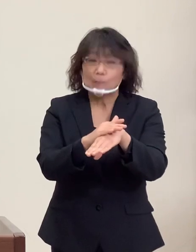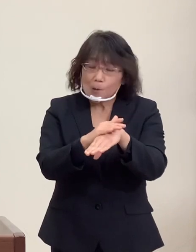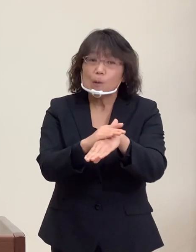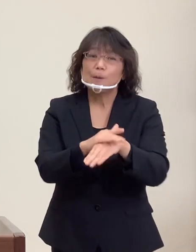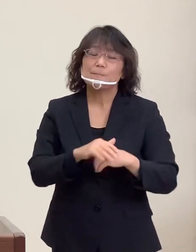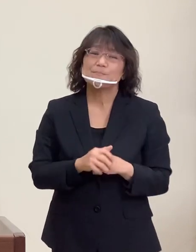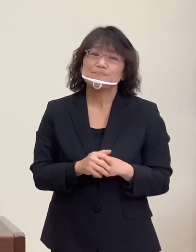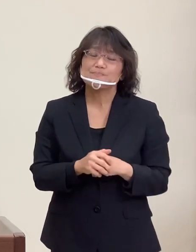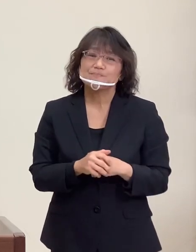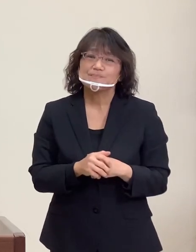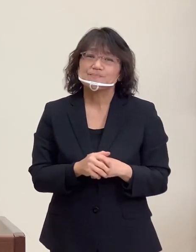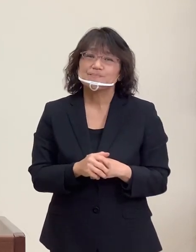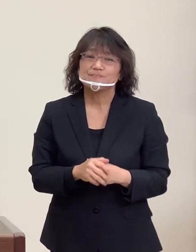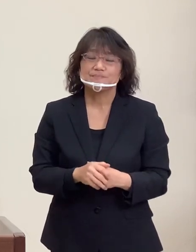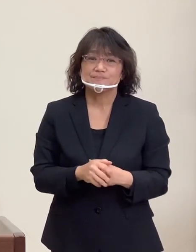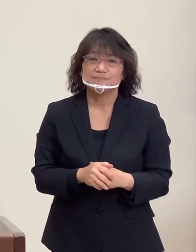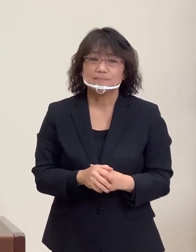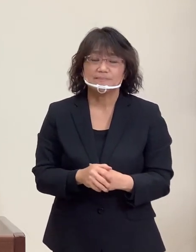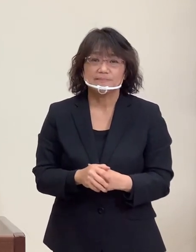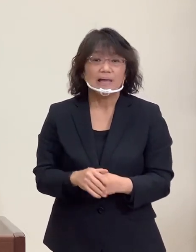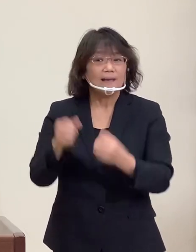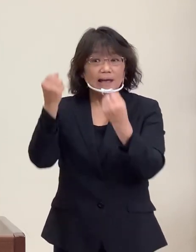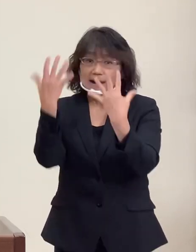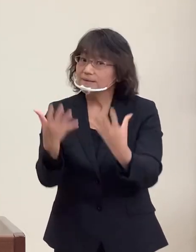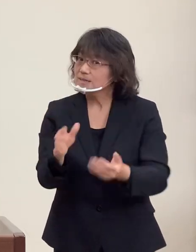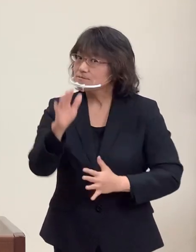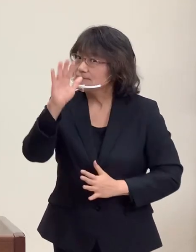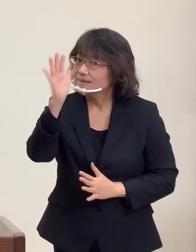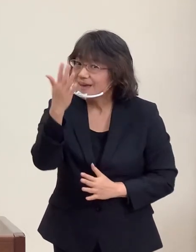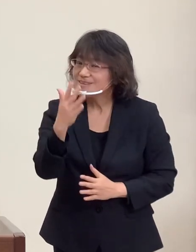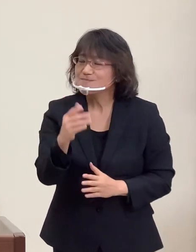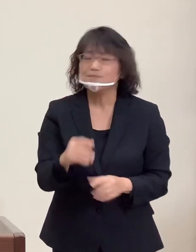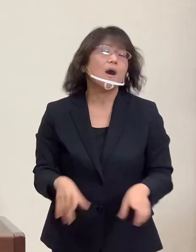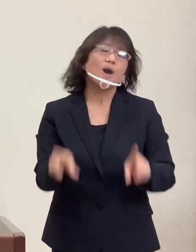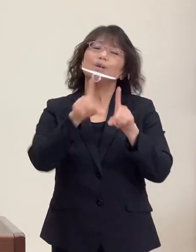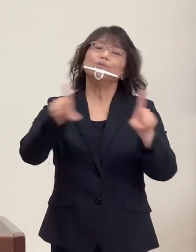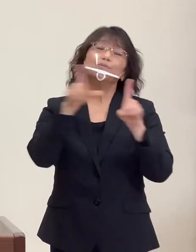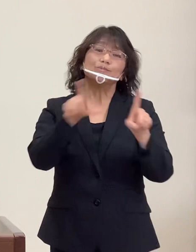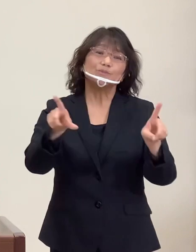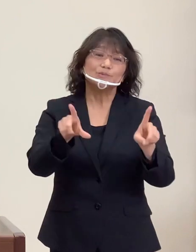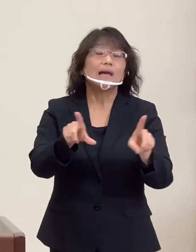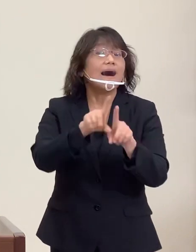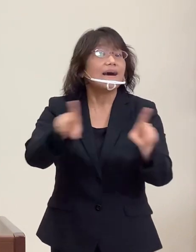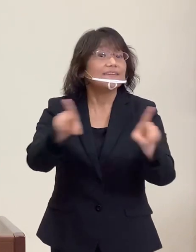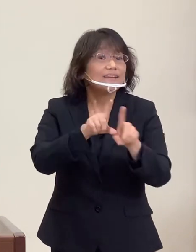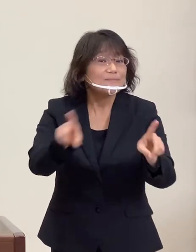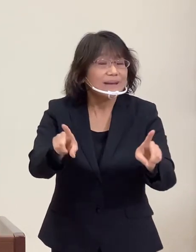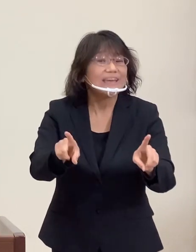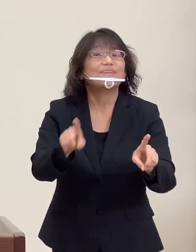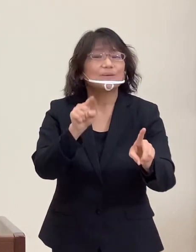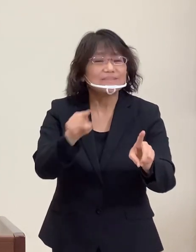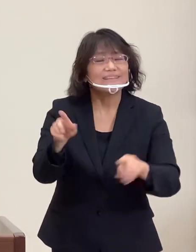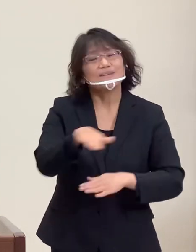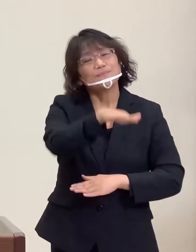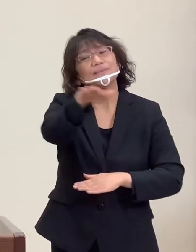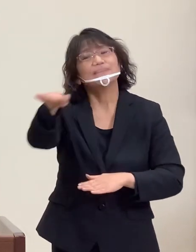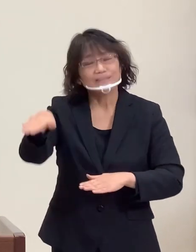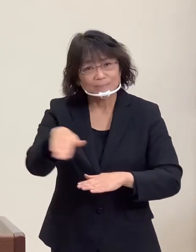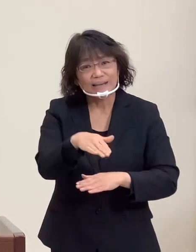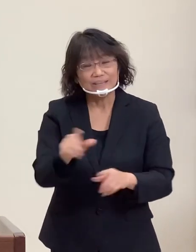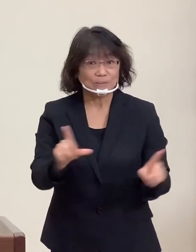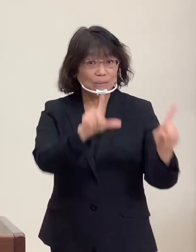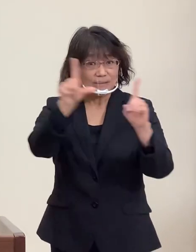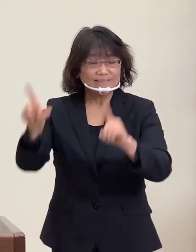がですね新しいでもない new でもない日常の生活様式としてどうか皆さま方の